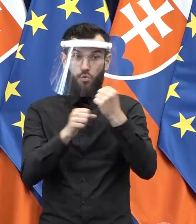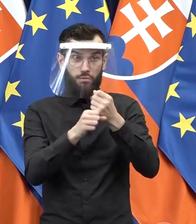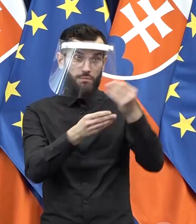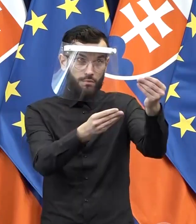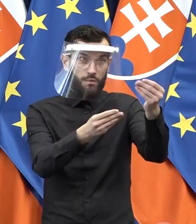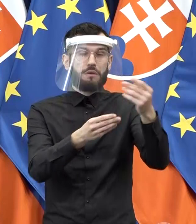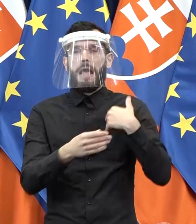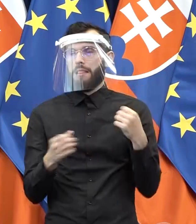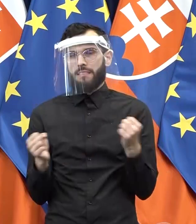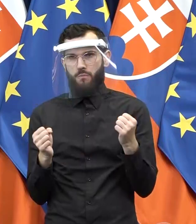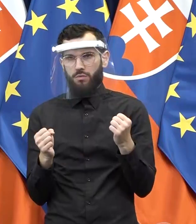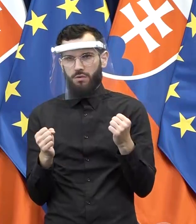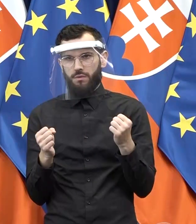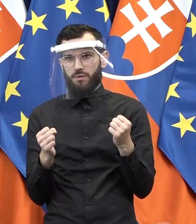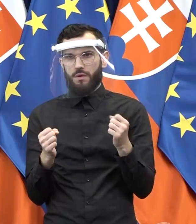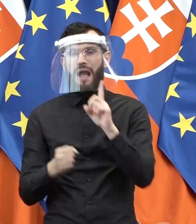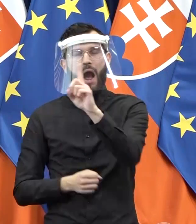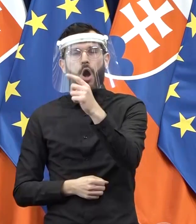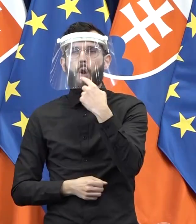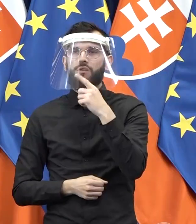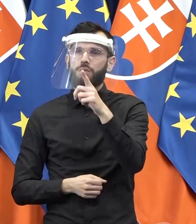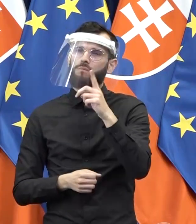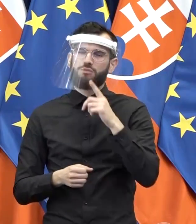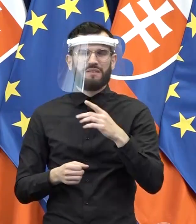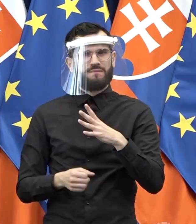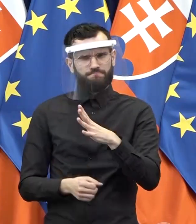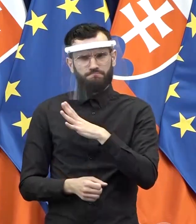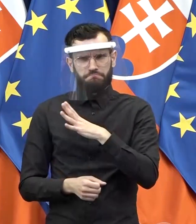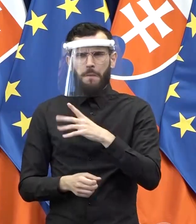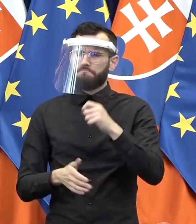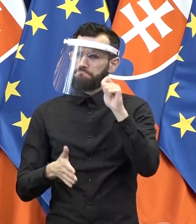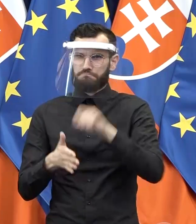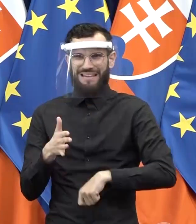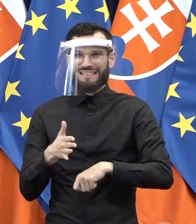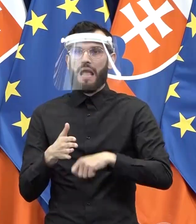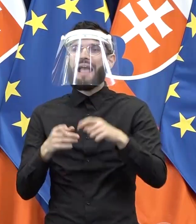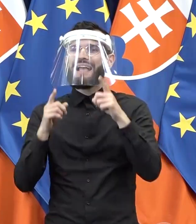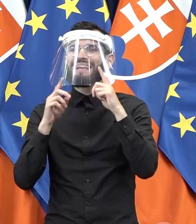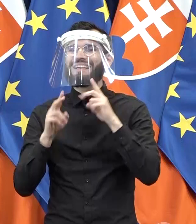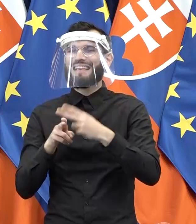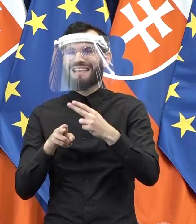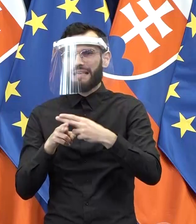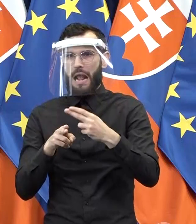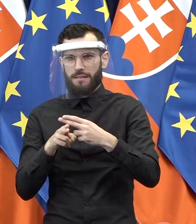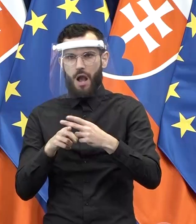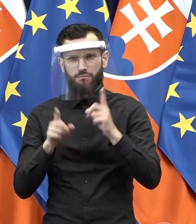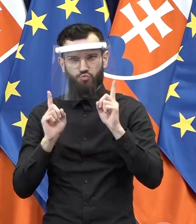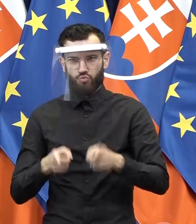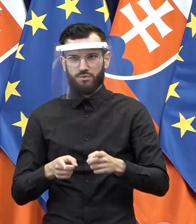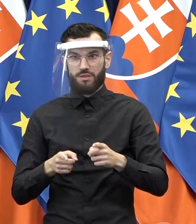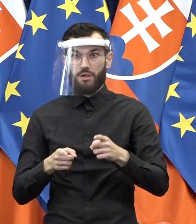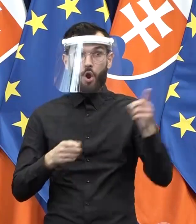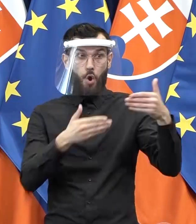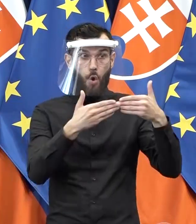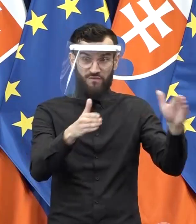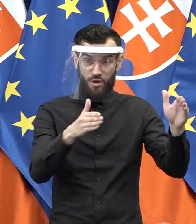tak sa toho nebojíme. Ale ešte raz hovorím, za výrazného až dramatického sprísnenia hygienických požiadaviek na aj súčasné otvorené